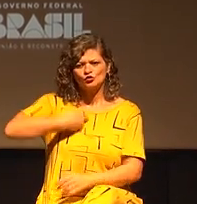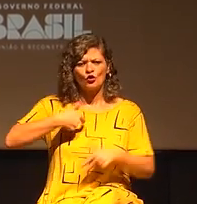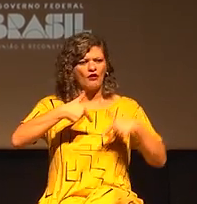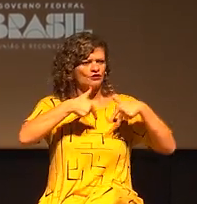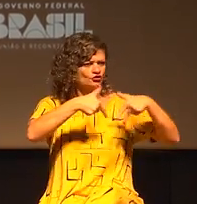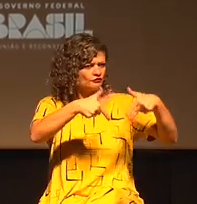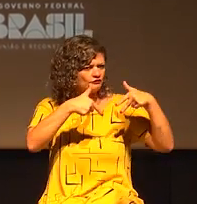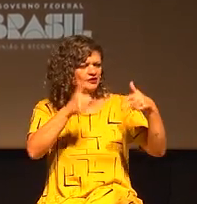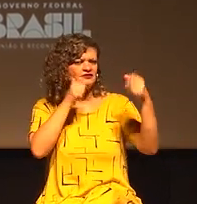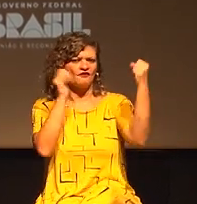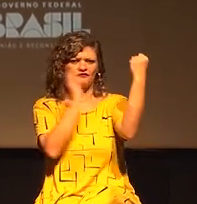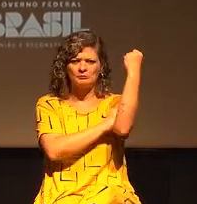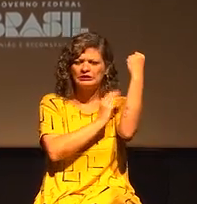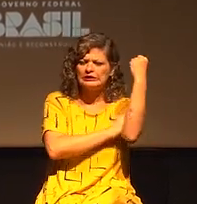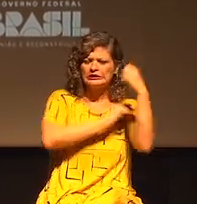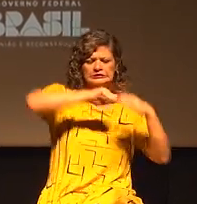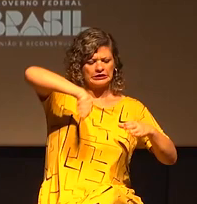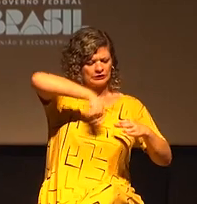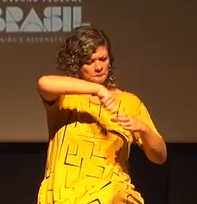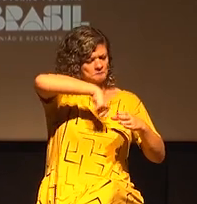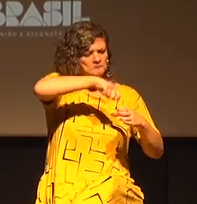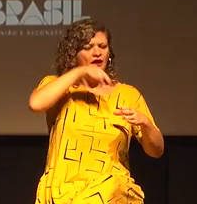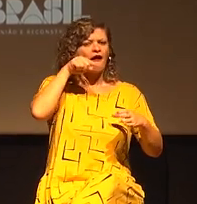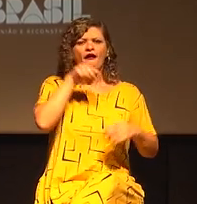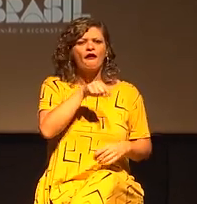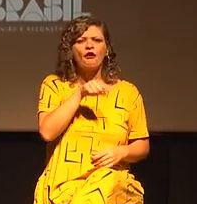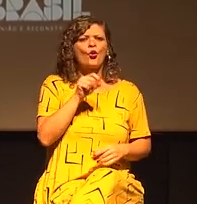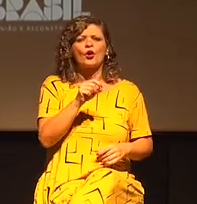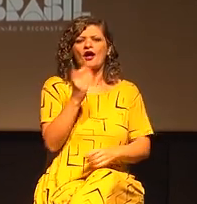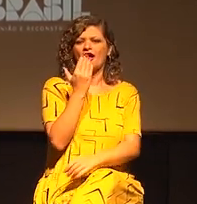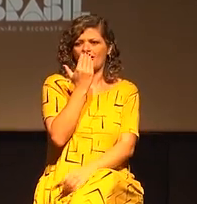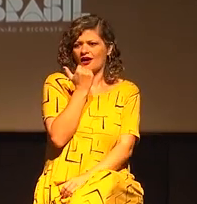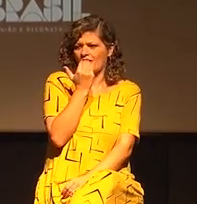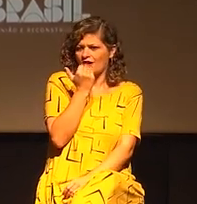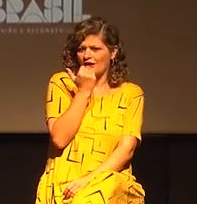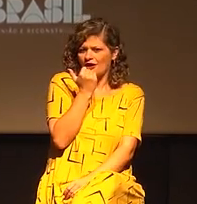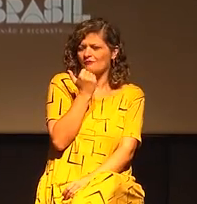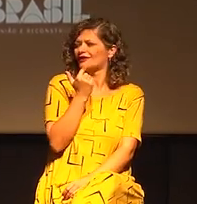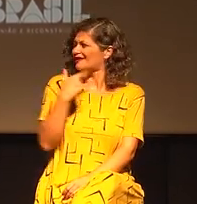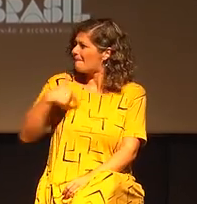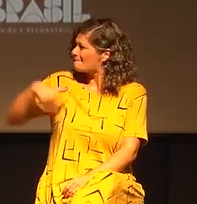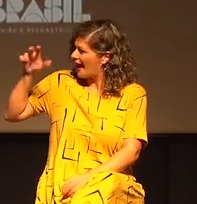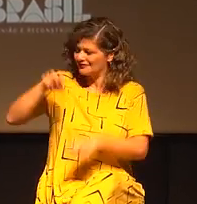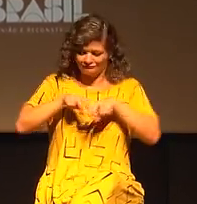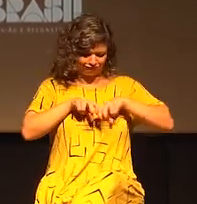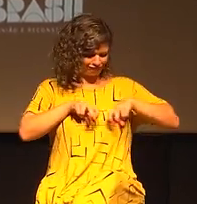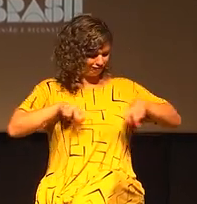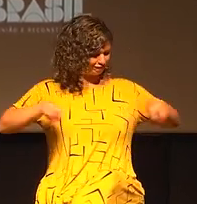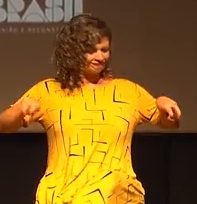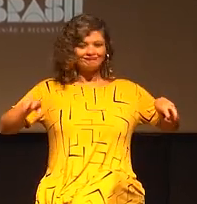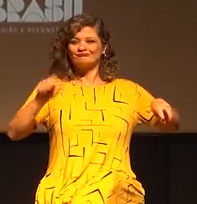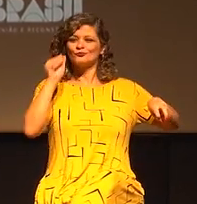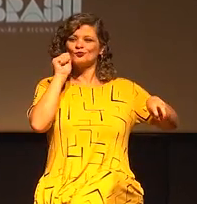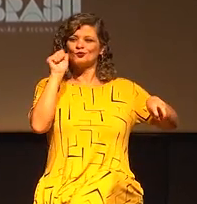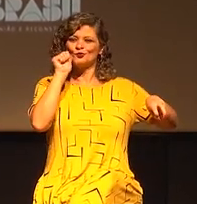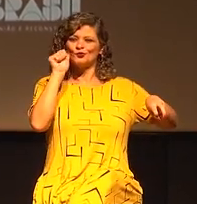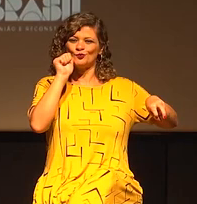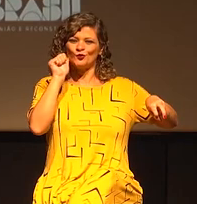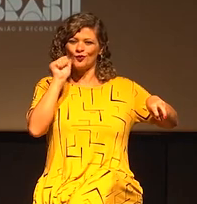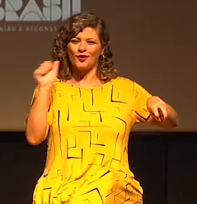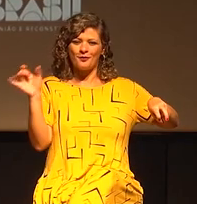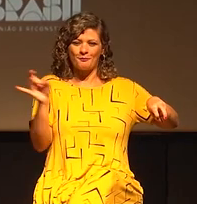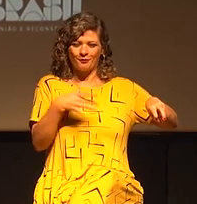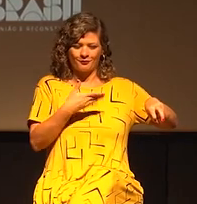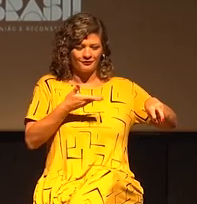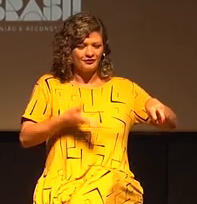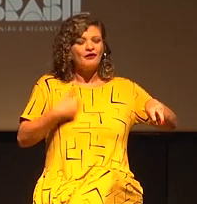e que trago né o o alimento que vem né só trazer mulheres aqui na mesa né uma mesa feminista de mulheres